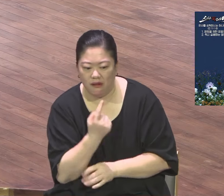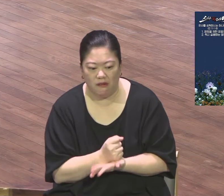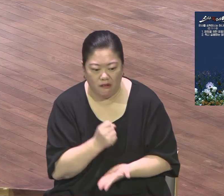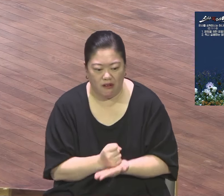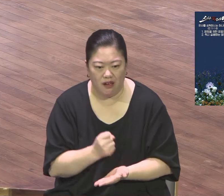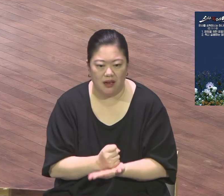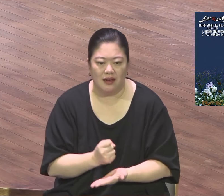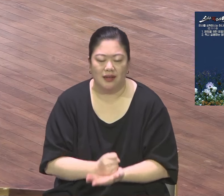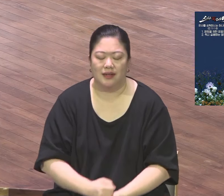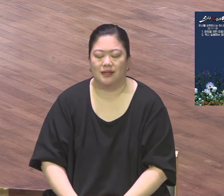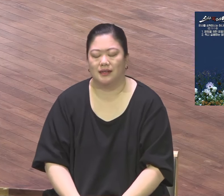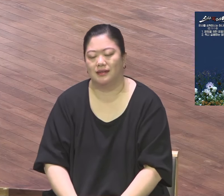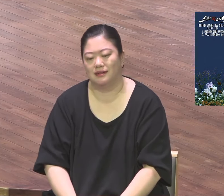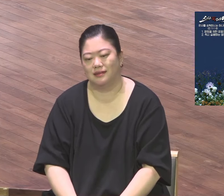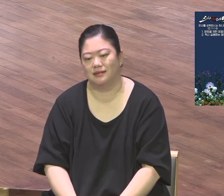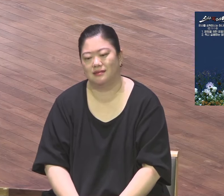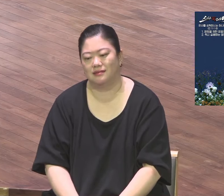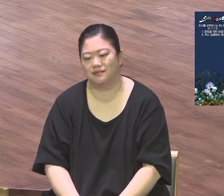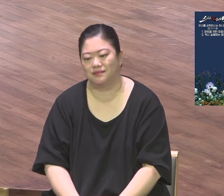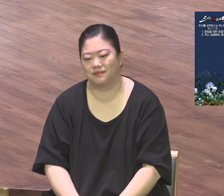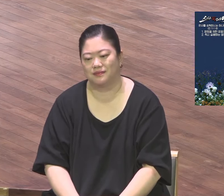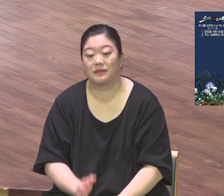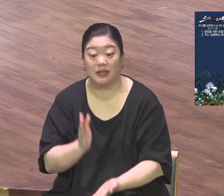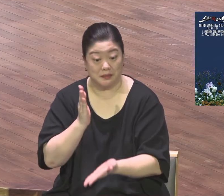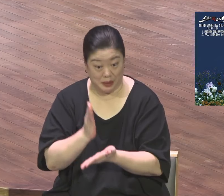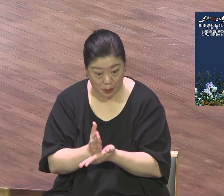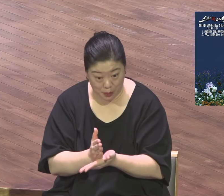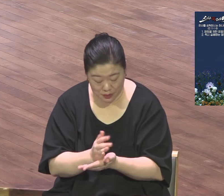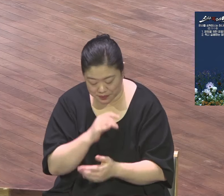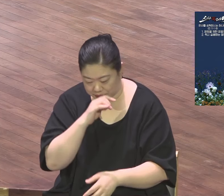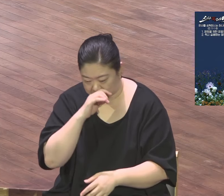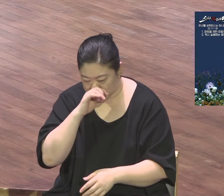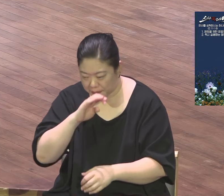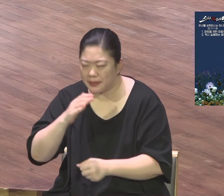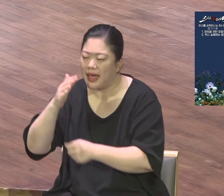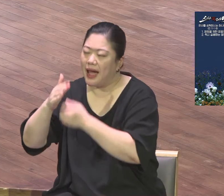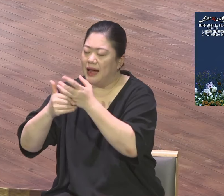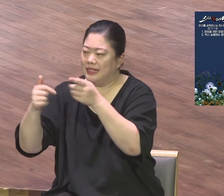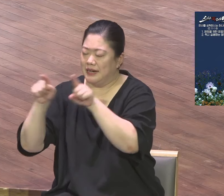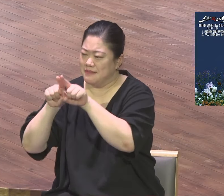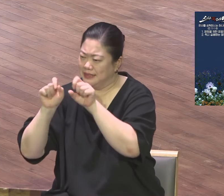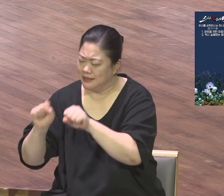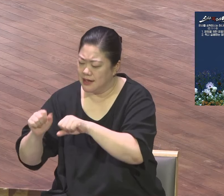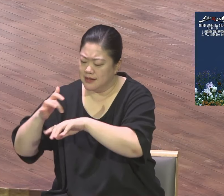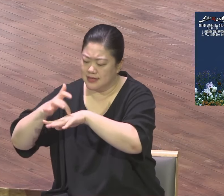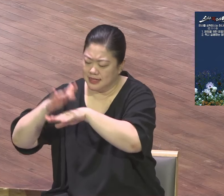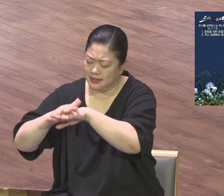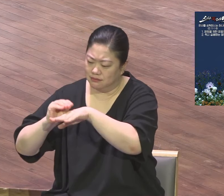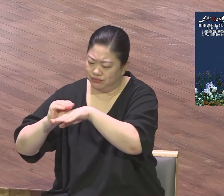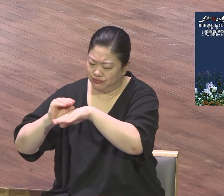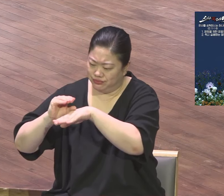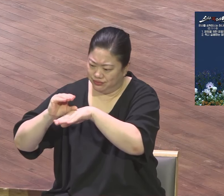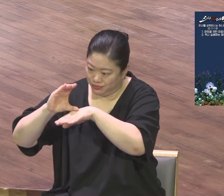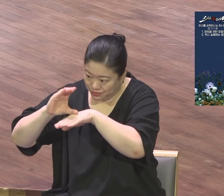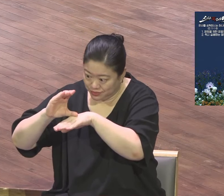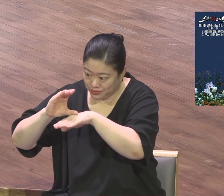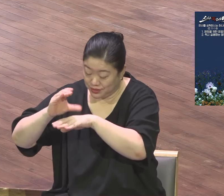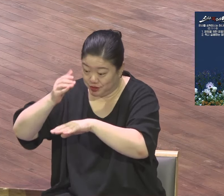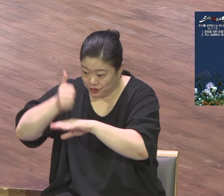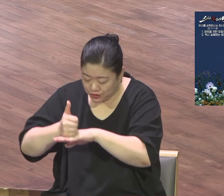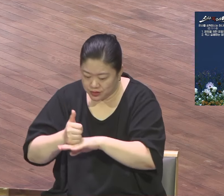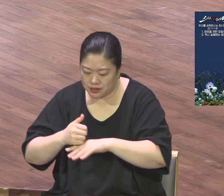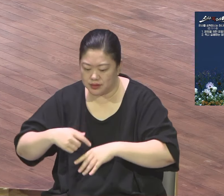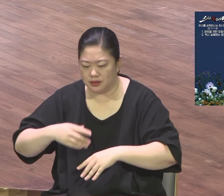영계 모든 성도들 성령의 체질 되기 바랍니다. 성령의 체질이